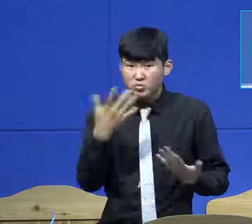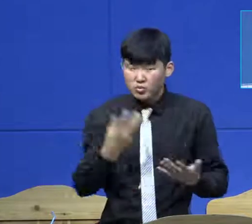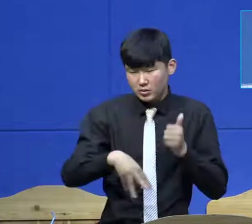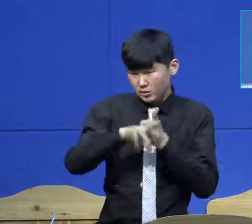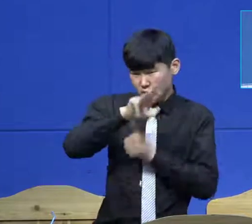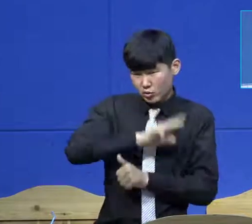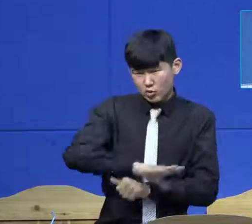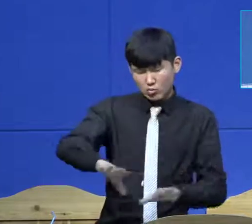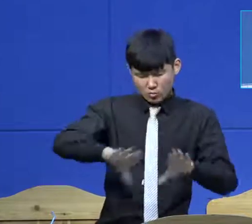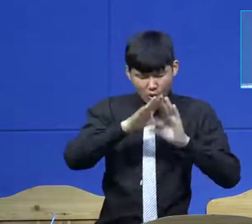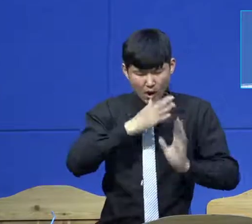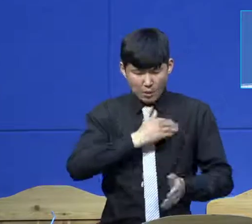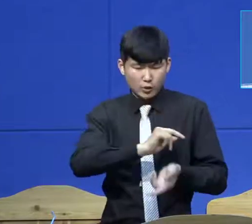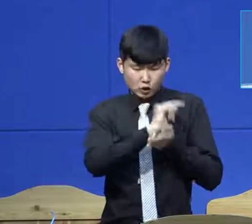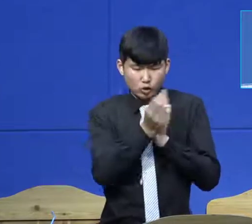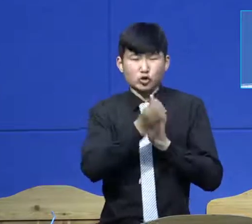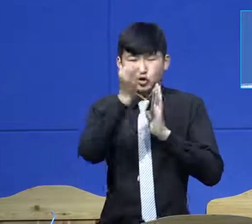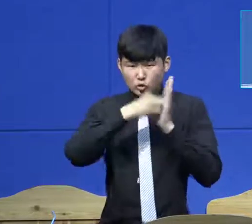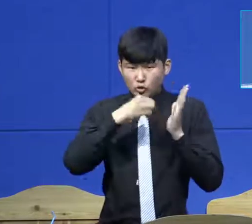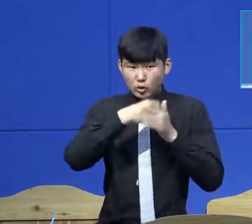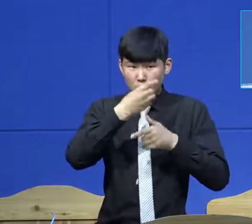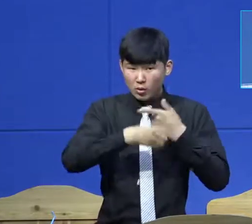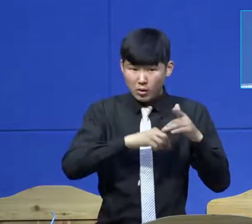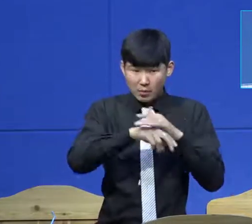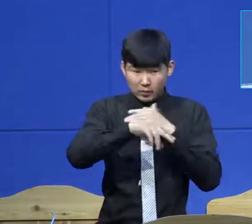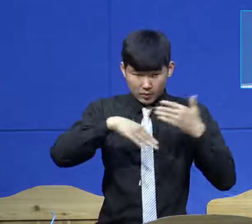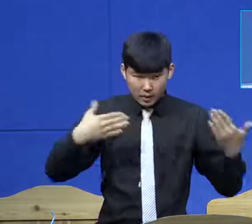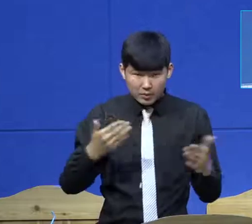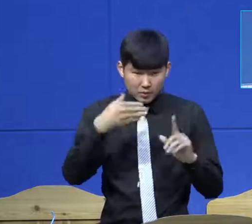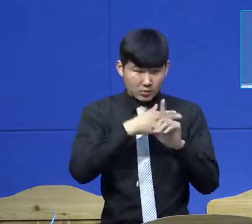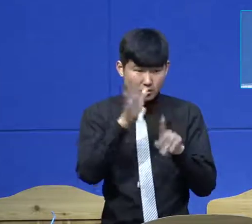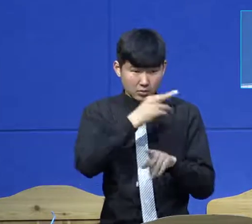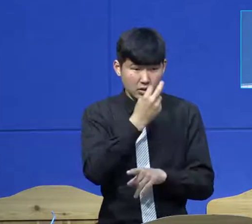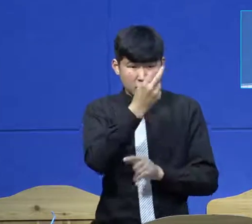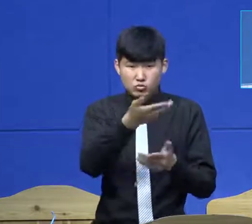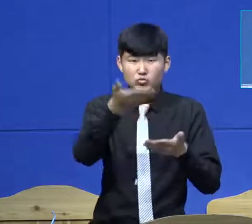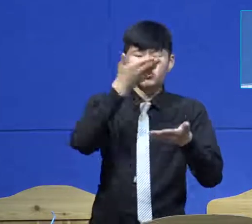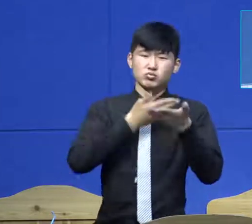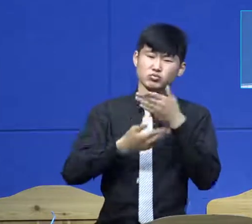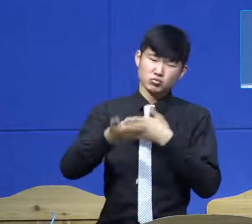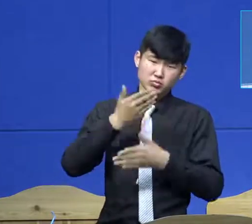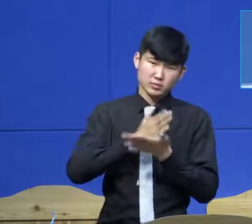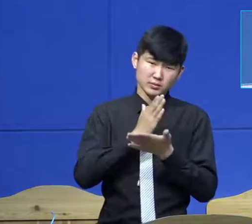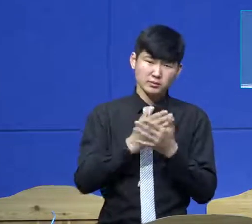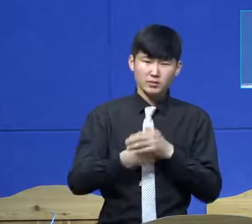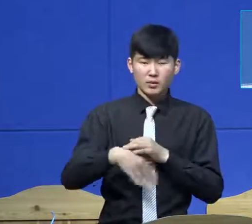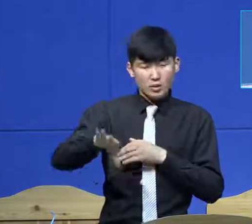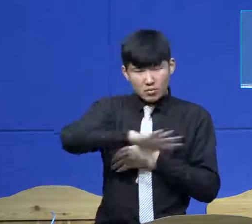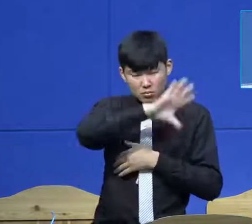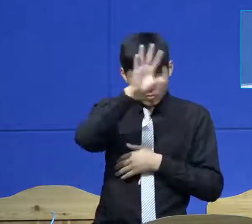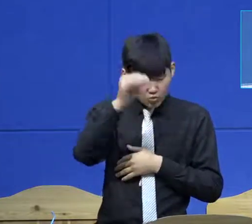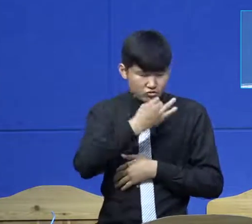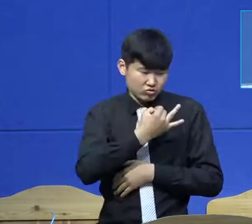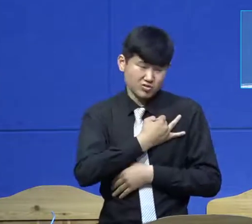төлөө бүх амь зориулах ёстой гэдгийг Паулийн амьдралаар дамжуулаад бидэрт харуулж өгч байна. Бүх